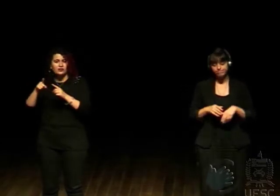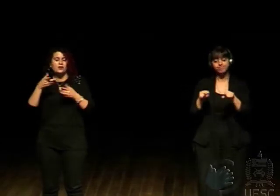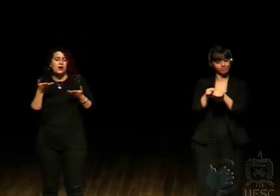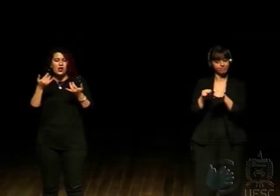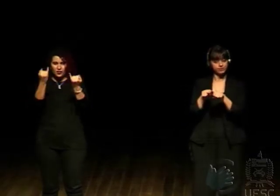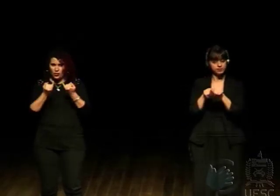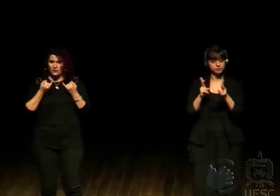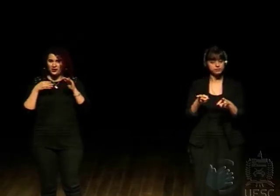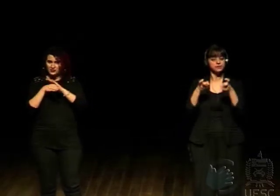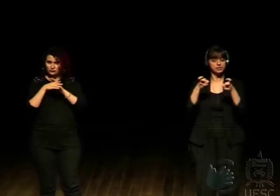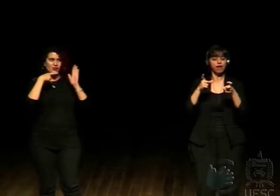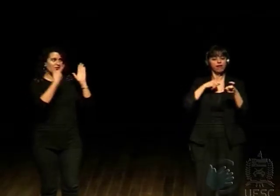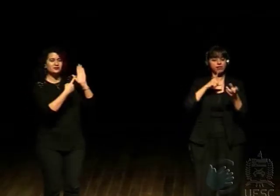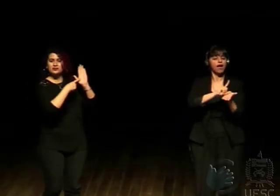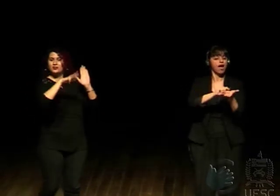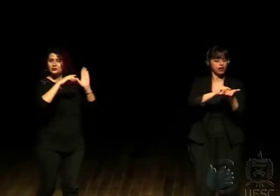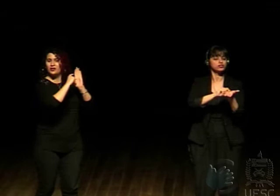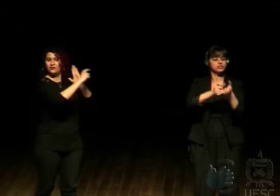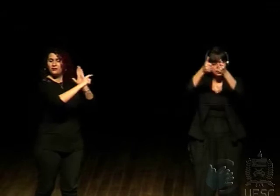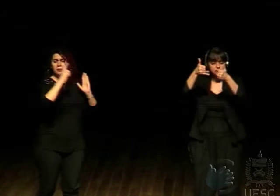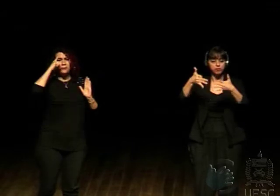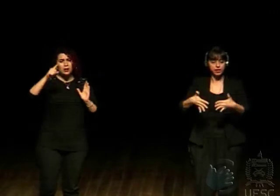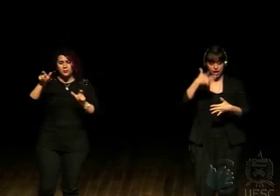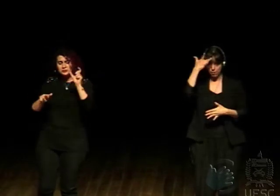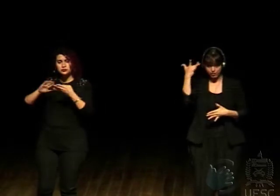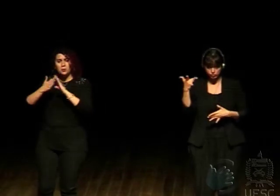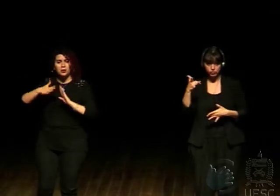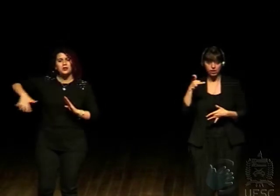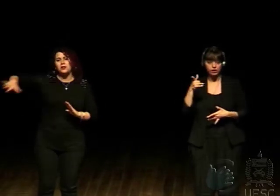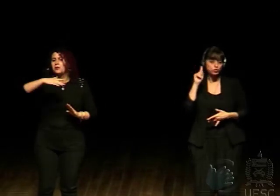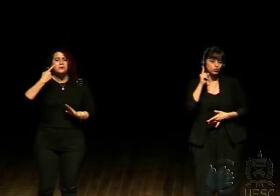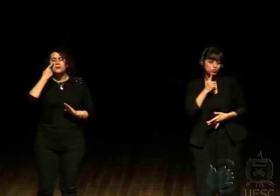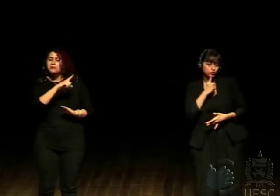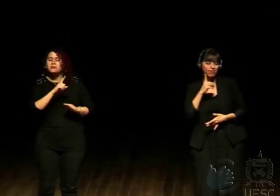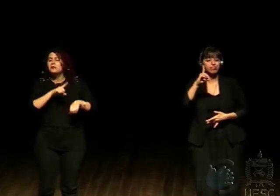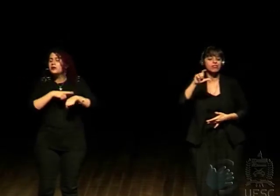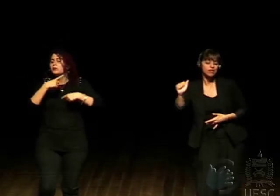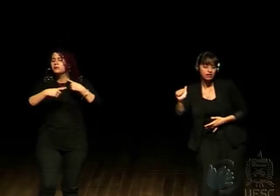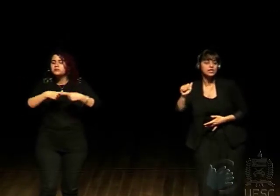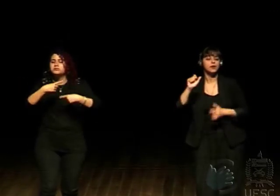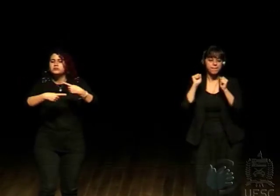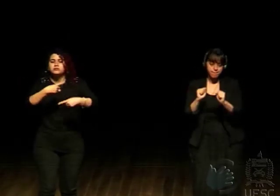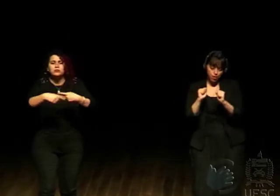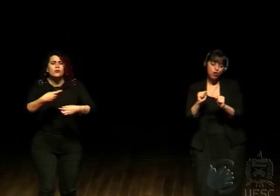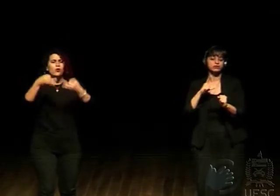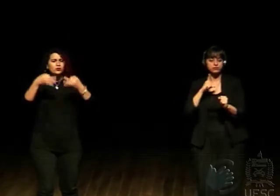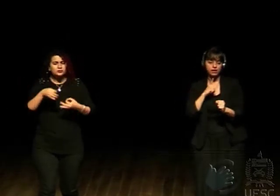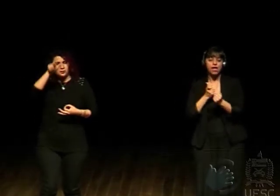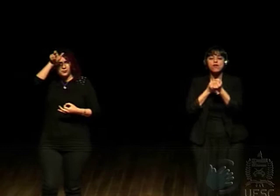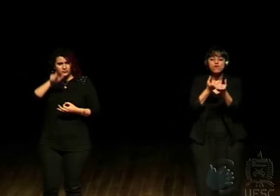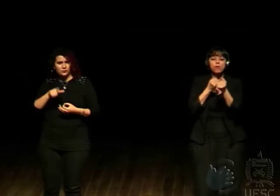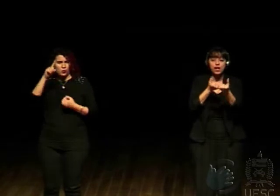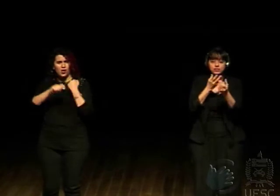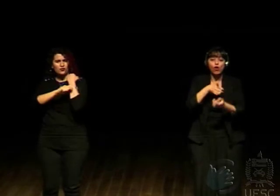Y dice en uno de sus artículos que las personas con discapacidad auditiva tienen el derecho al acceso a la información a través